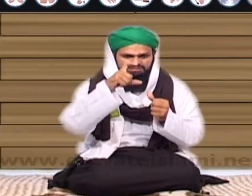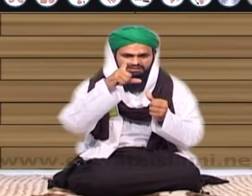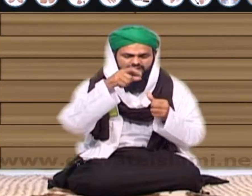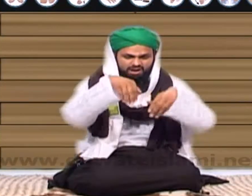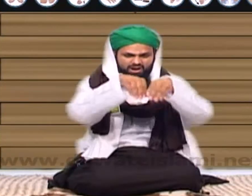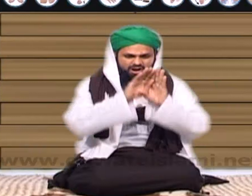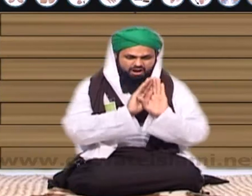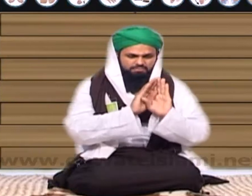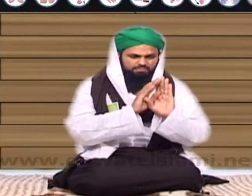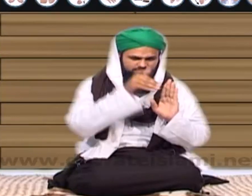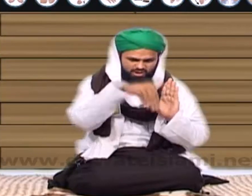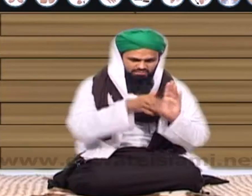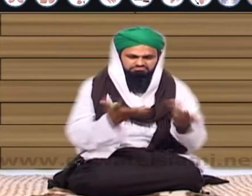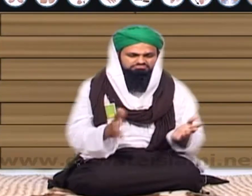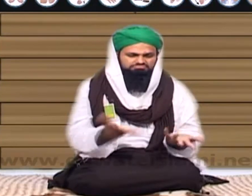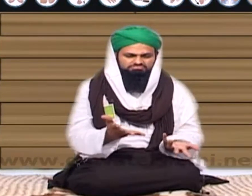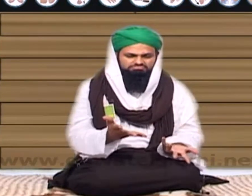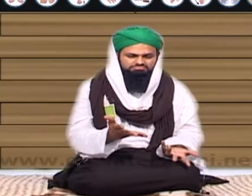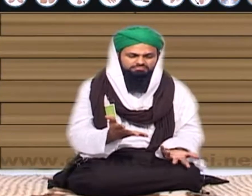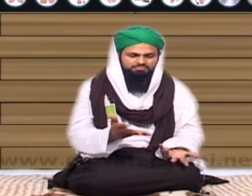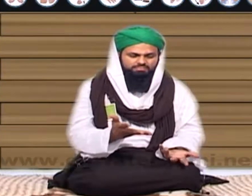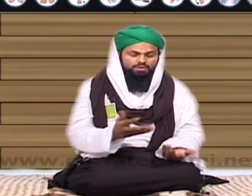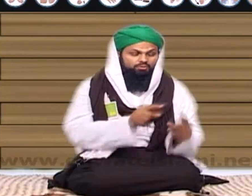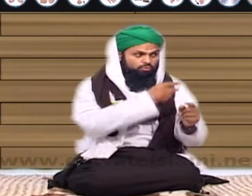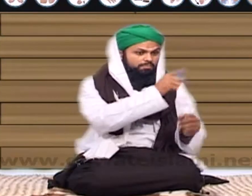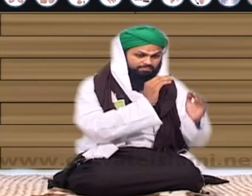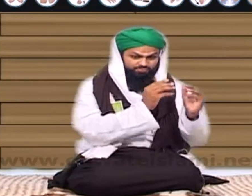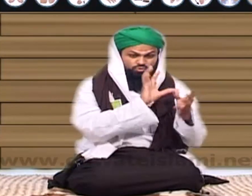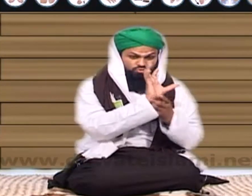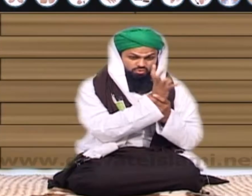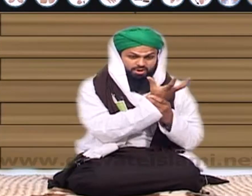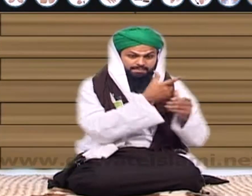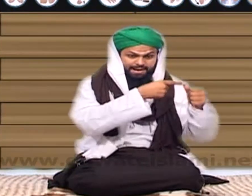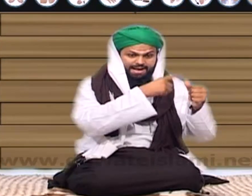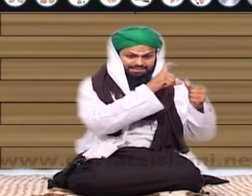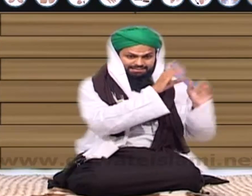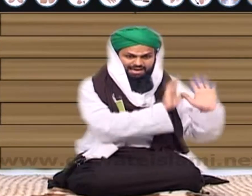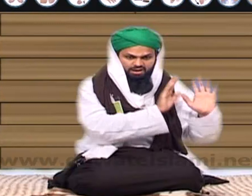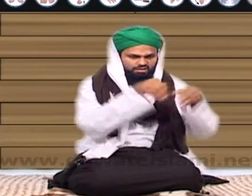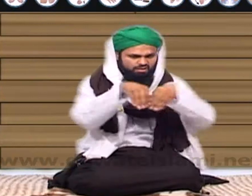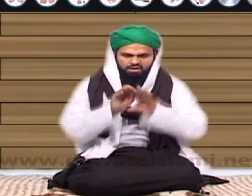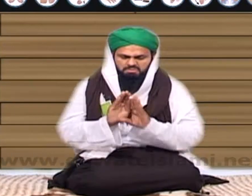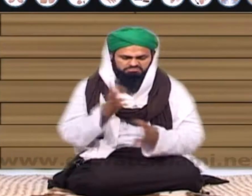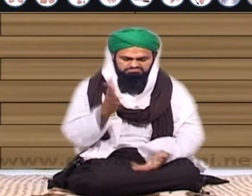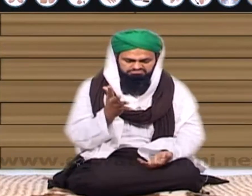ایئر کنڈیشنڈ روم میں رہنے والوں, آپ کی قبر ایئر کنڈیشنڈ تھوڑی ہی ہوگی. یاد